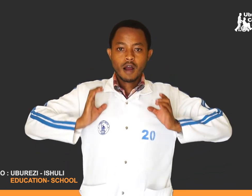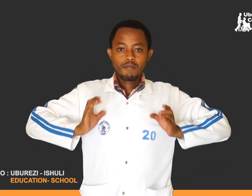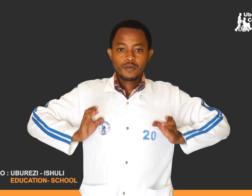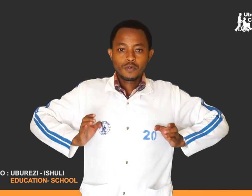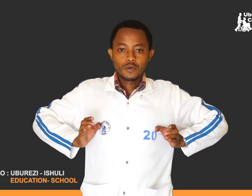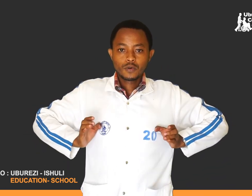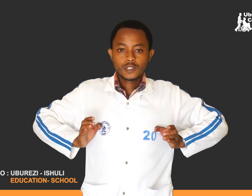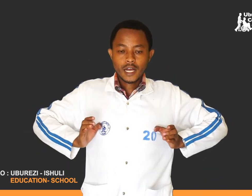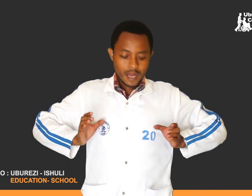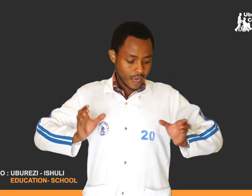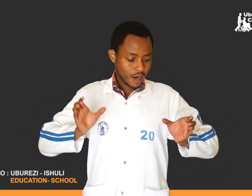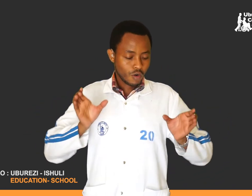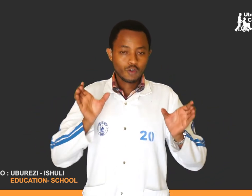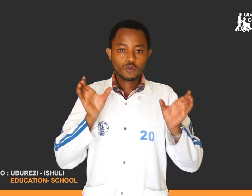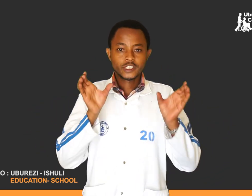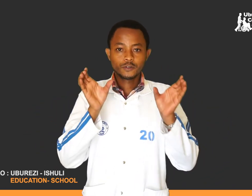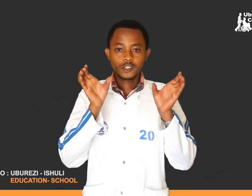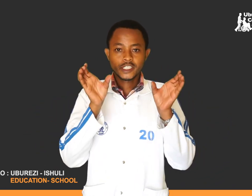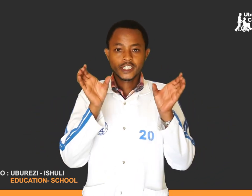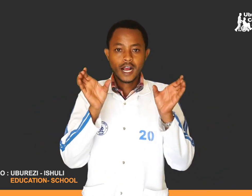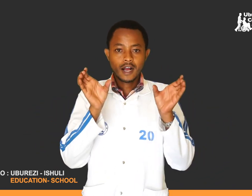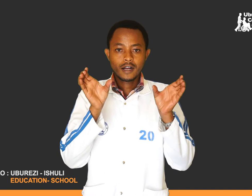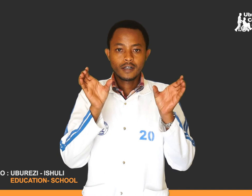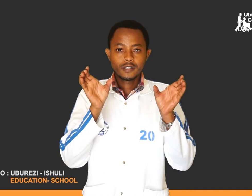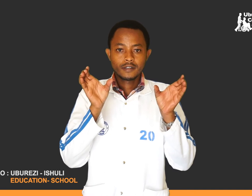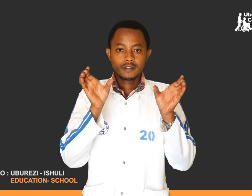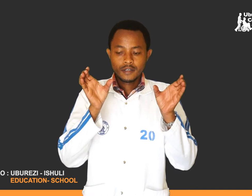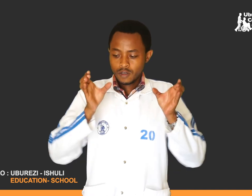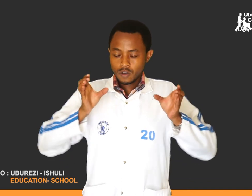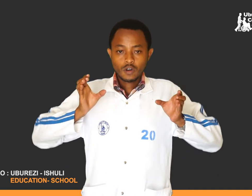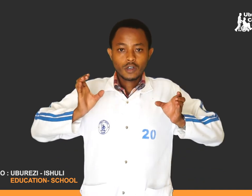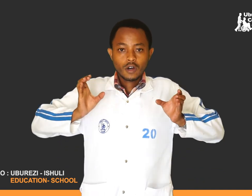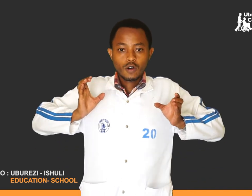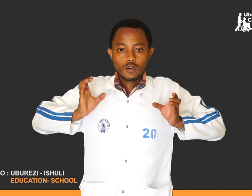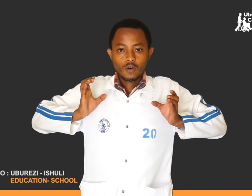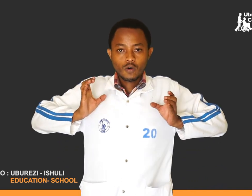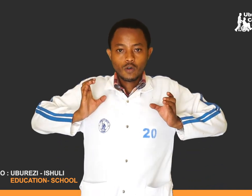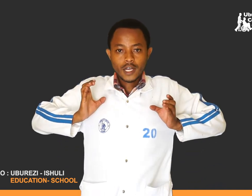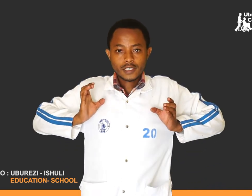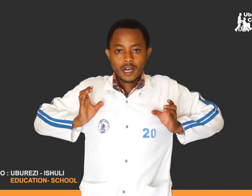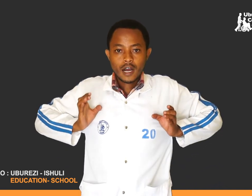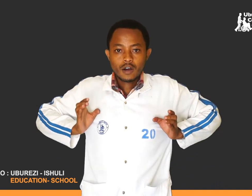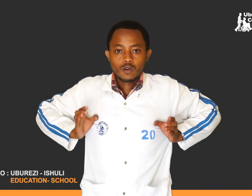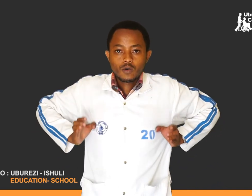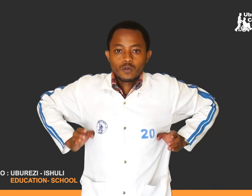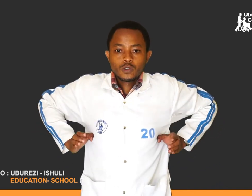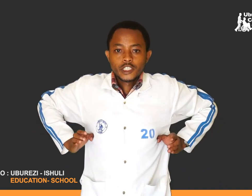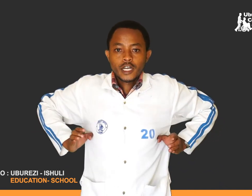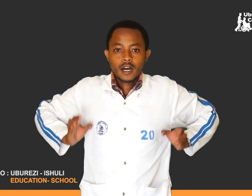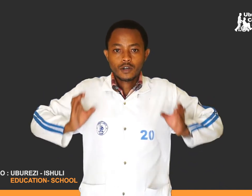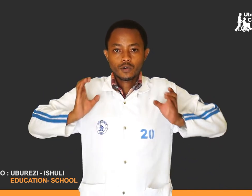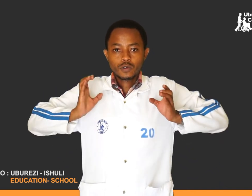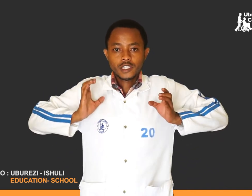igikapu, usa nkaho uca noneho ugasa nkaho ushyira hano gutya.